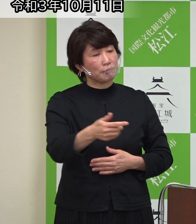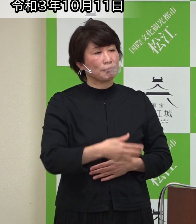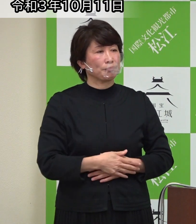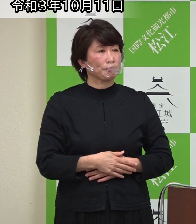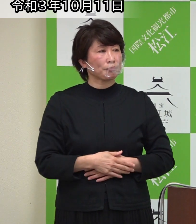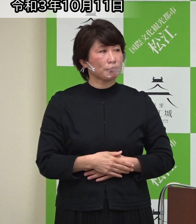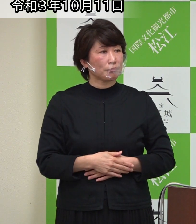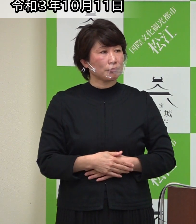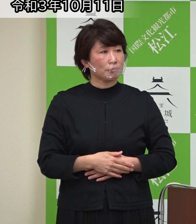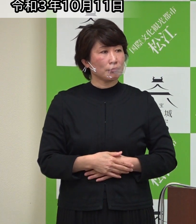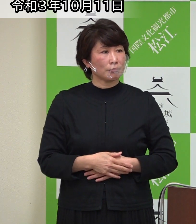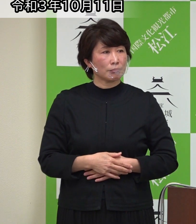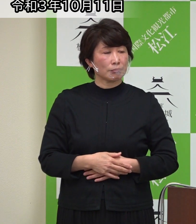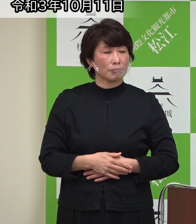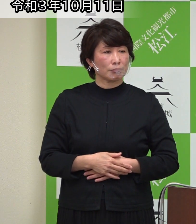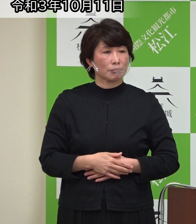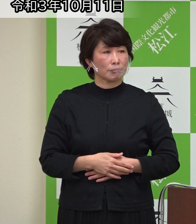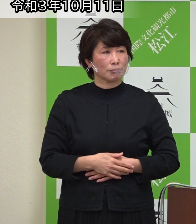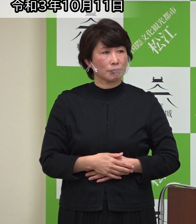聞さん。